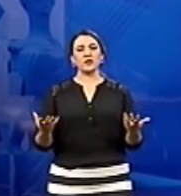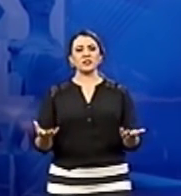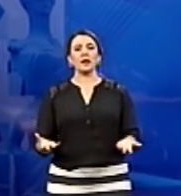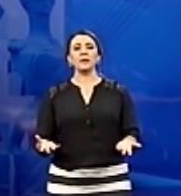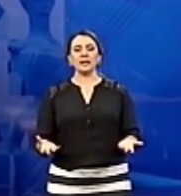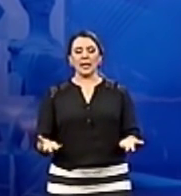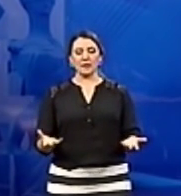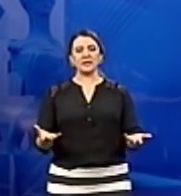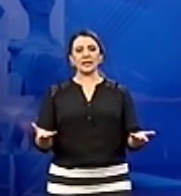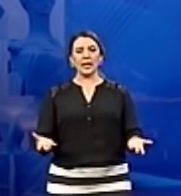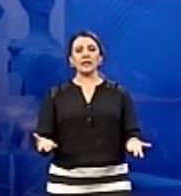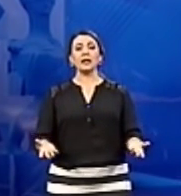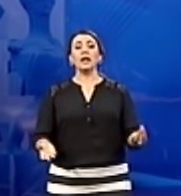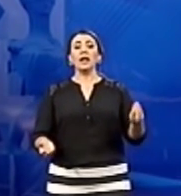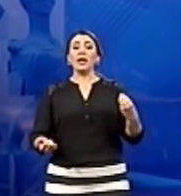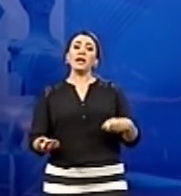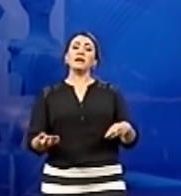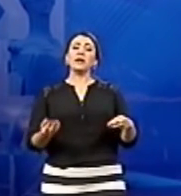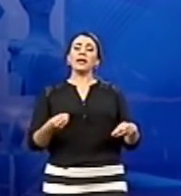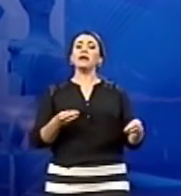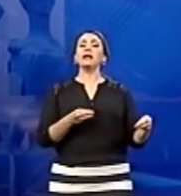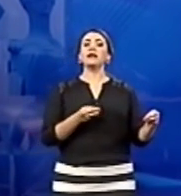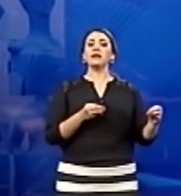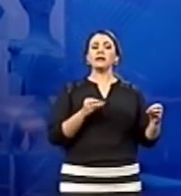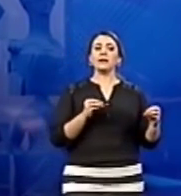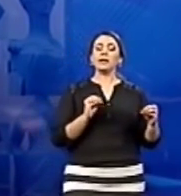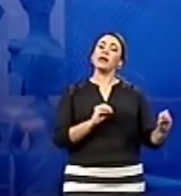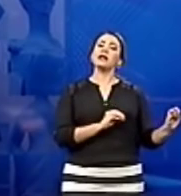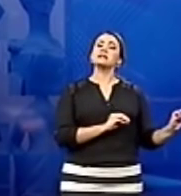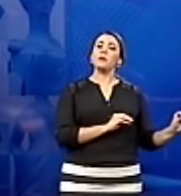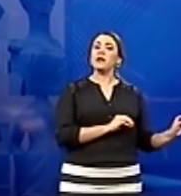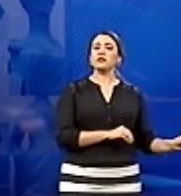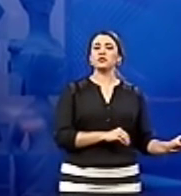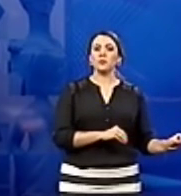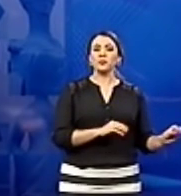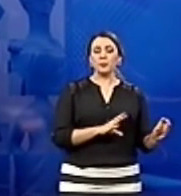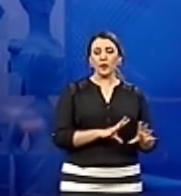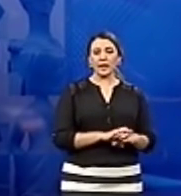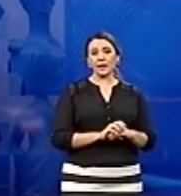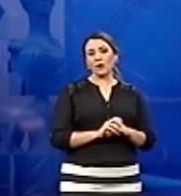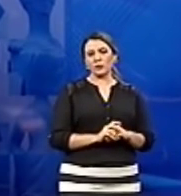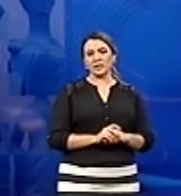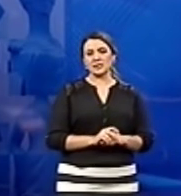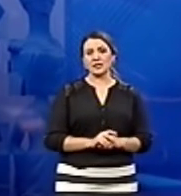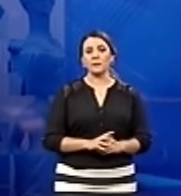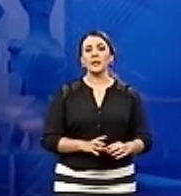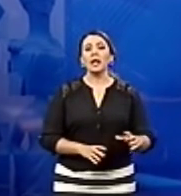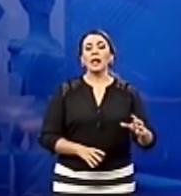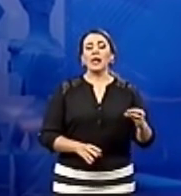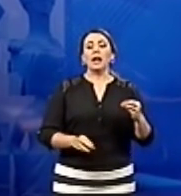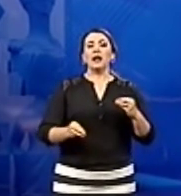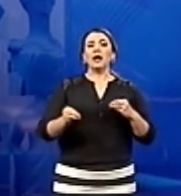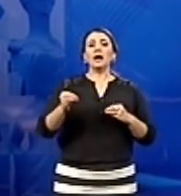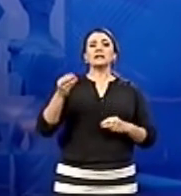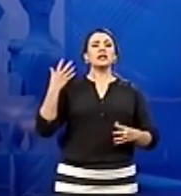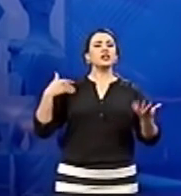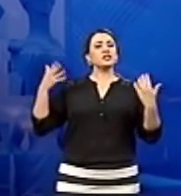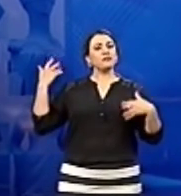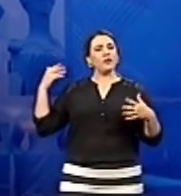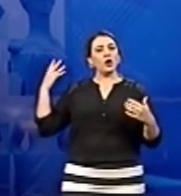despedida arbitrária, é em relação a isso. Por que que acontecia? Se a gente